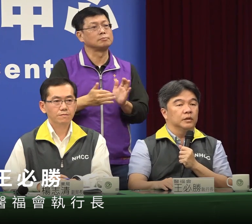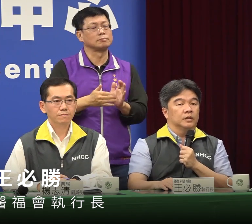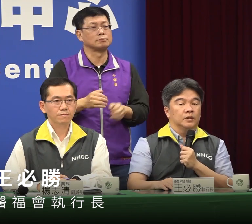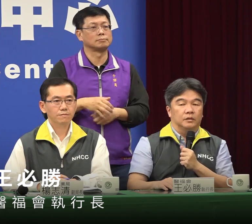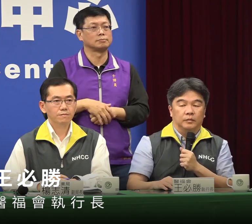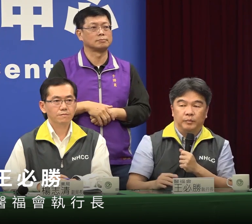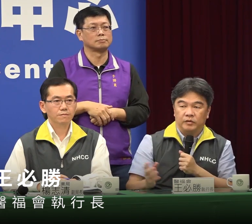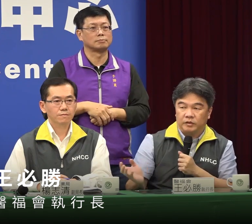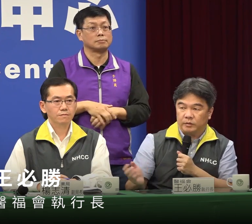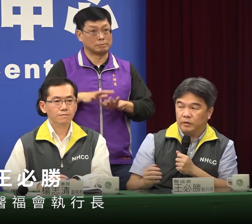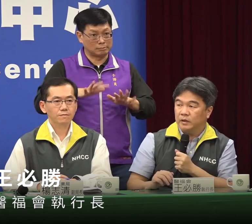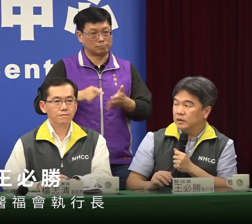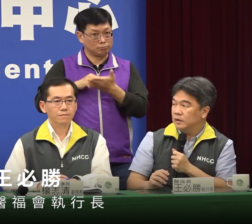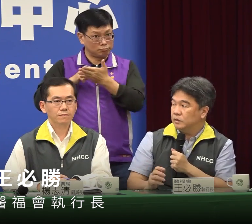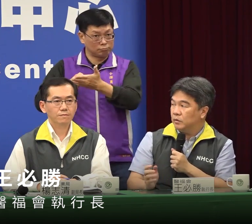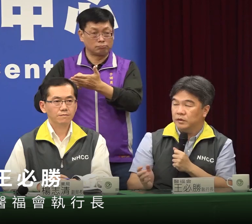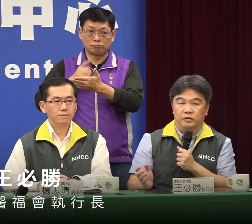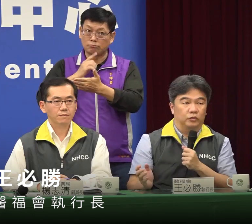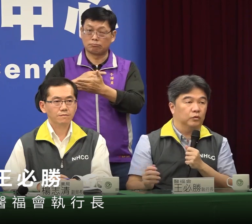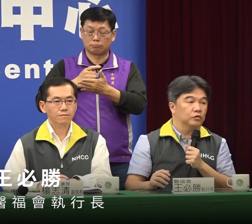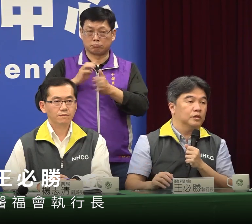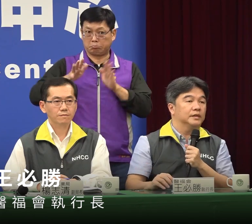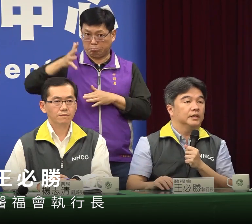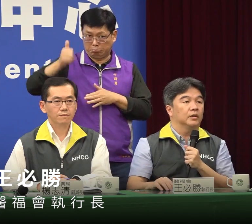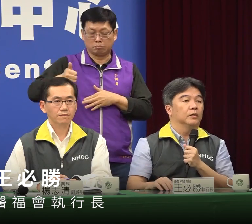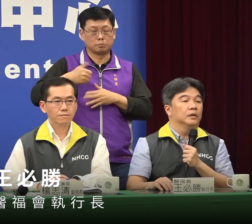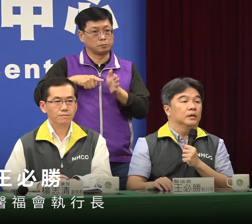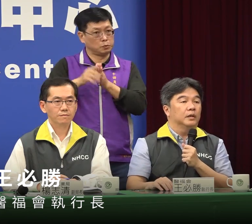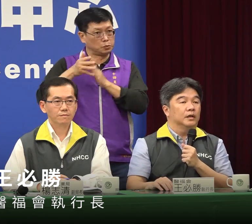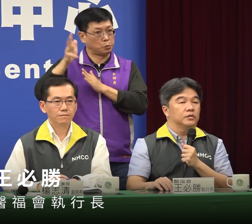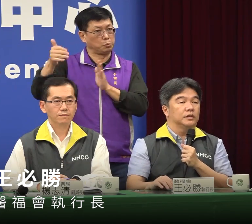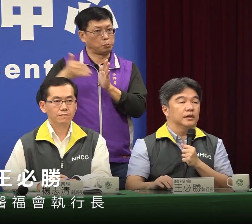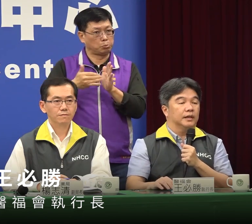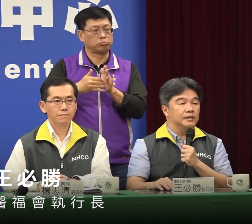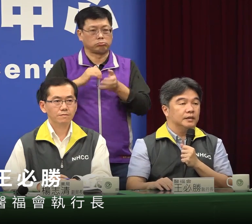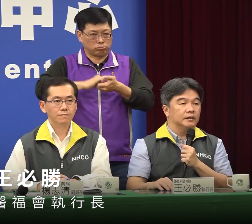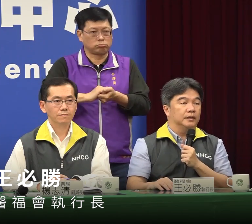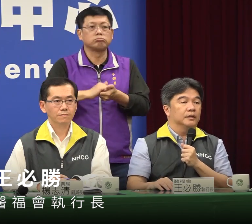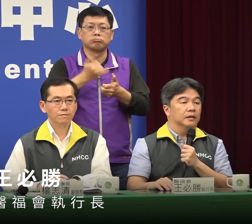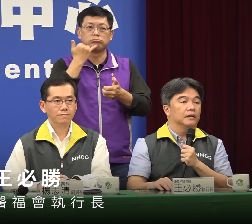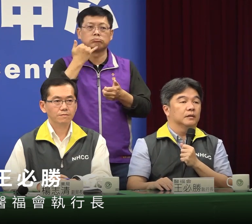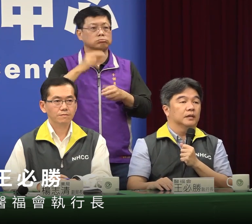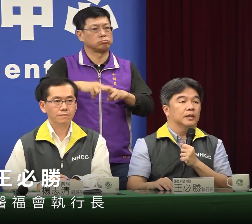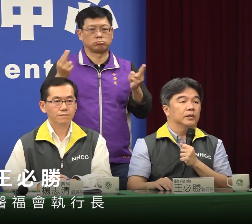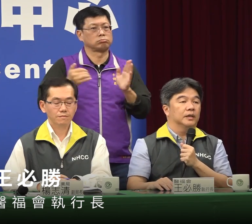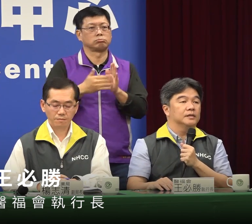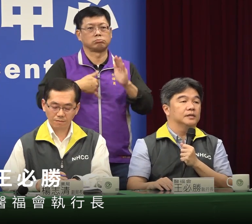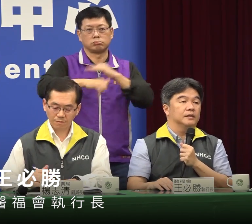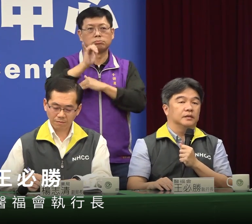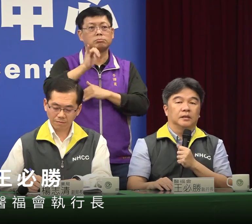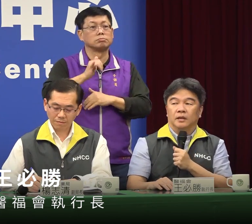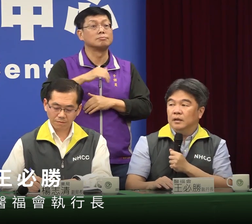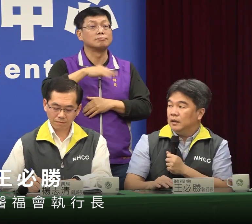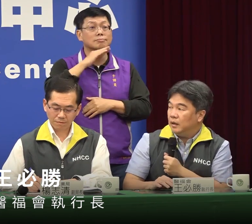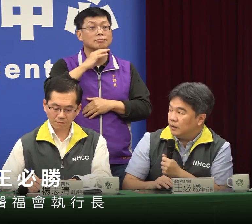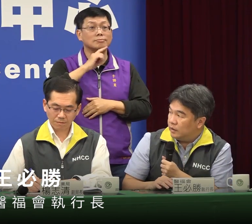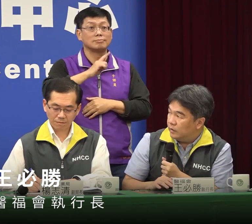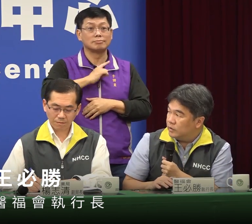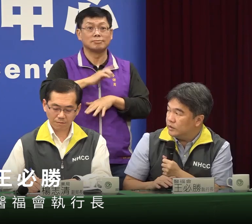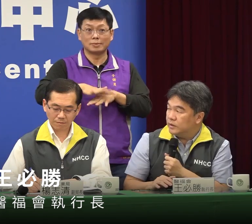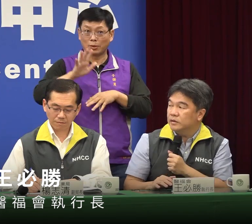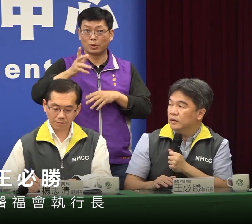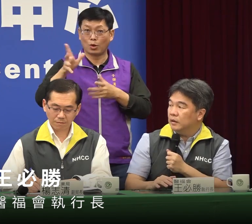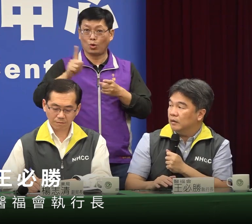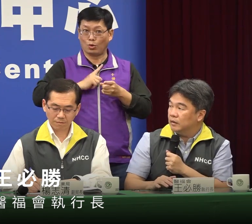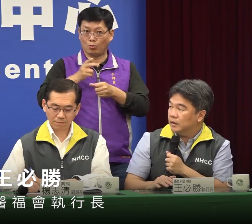就报请指挥官，那指挥官询问过专家以后，那决定要给他解隔离，好，那待会他自己也